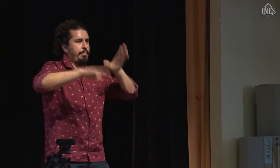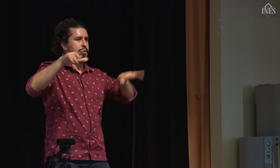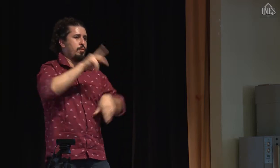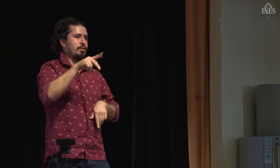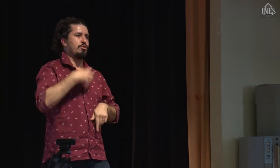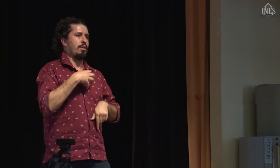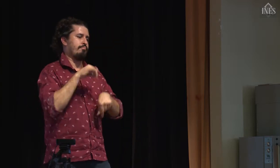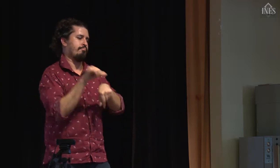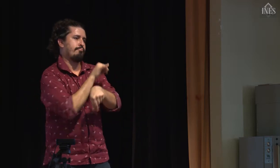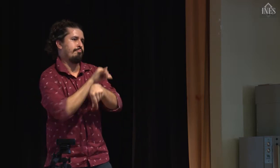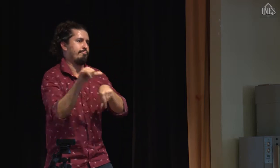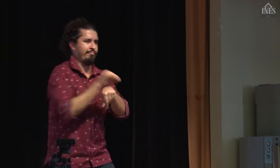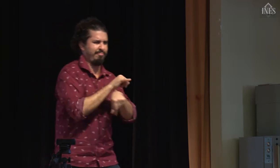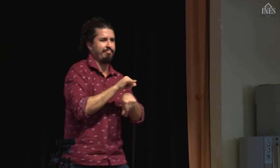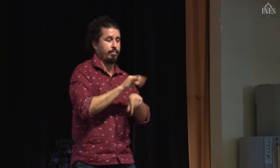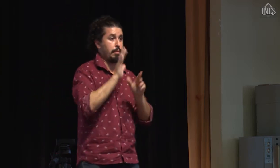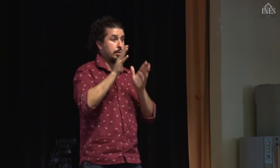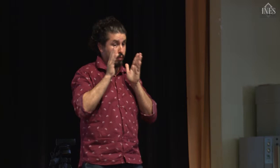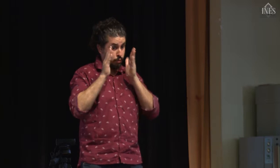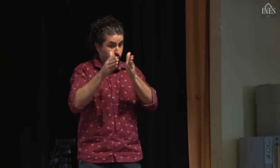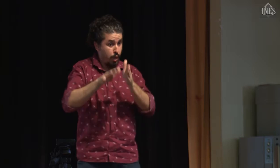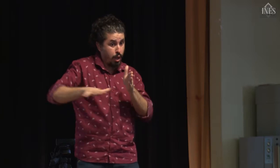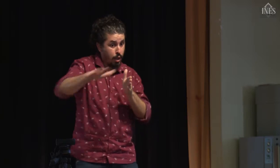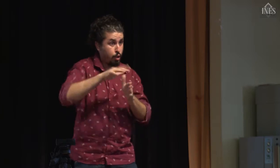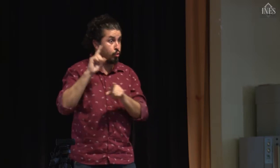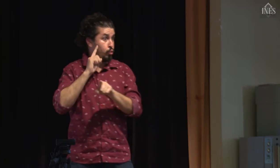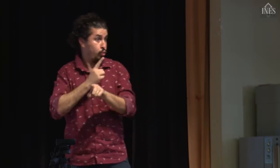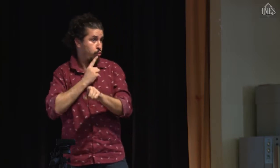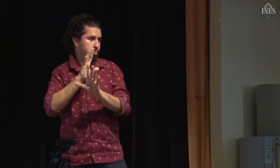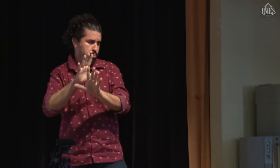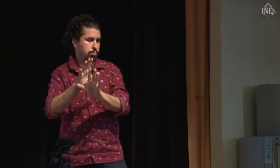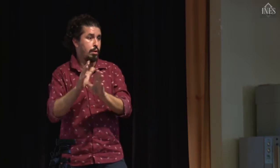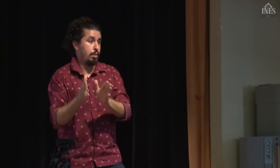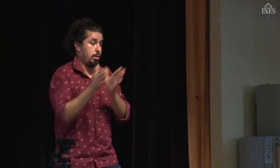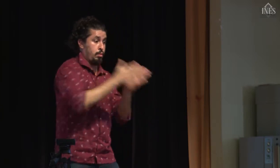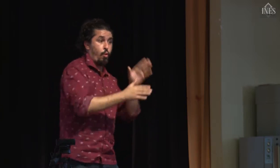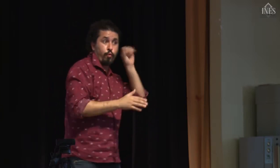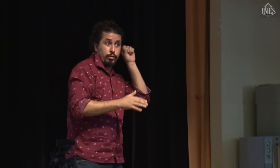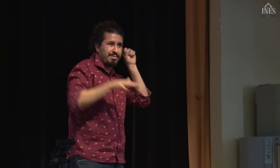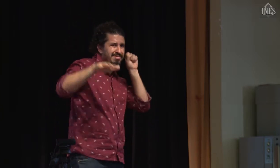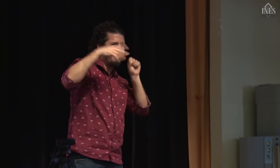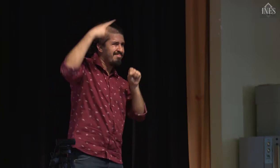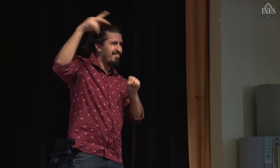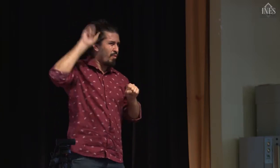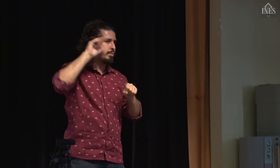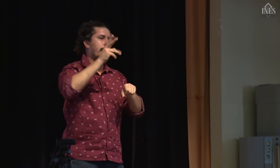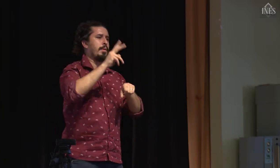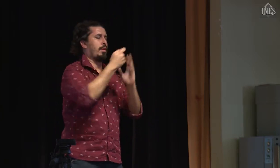vídeos também. Isso é a estratégia que cada um vai preparar, né, na sua área de ensino. Eu estou falando da questão dos surdos. E para ouvinte é um